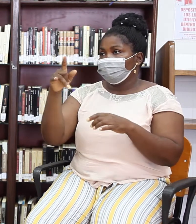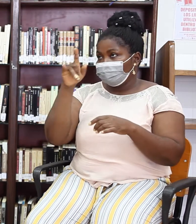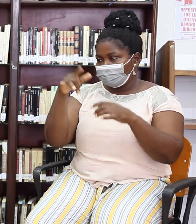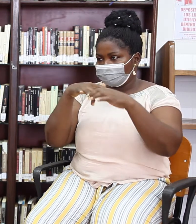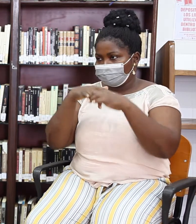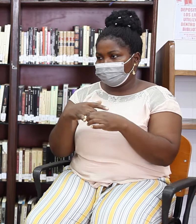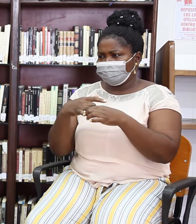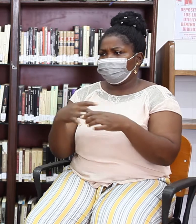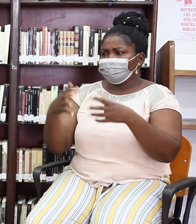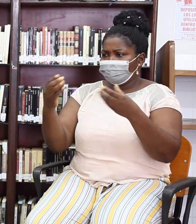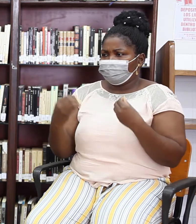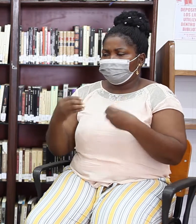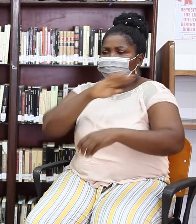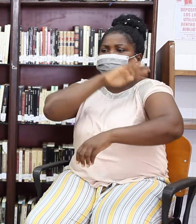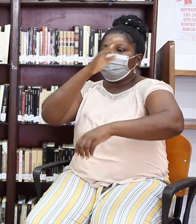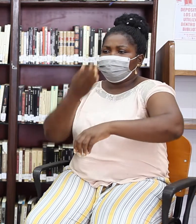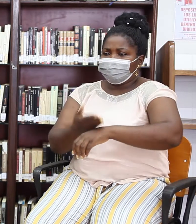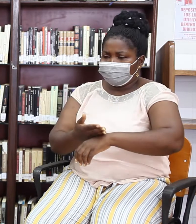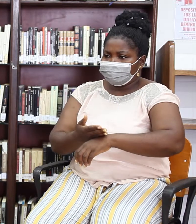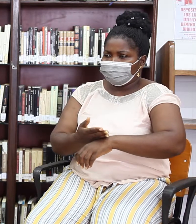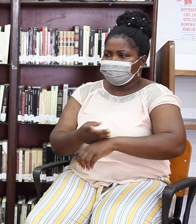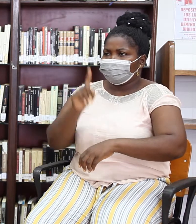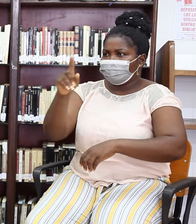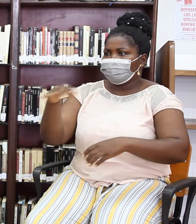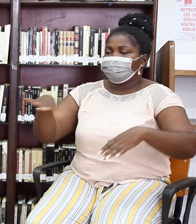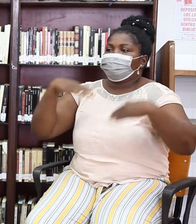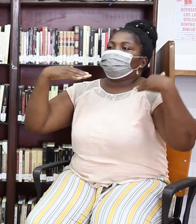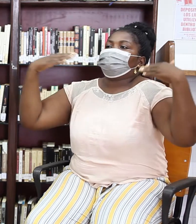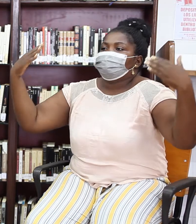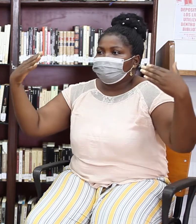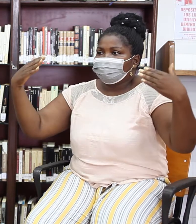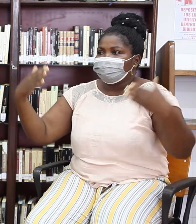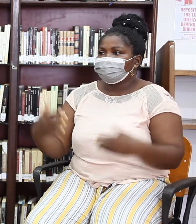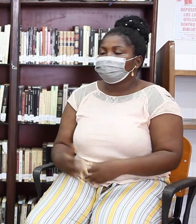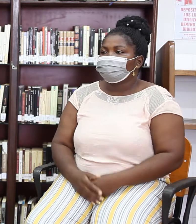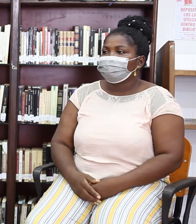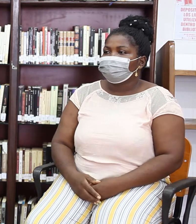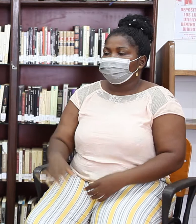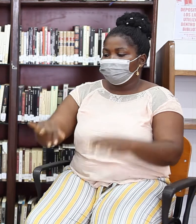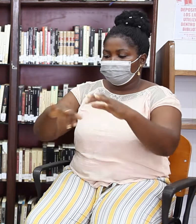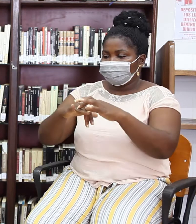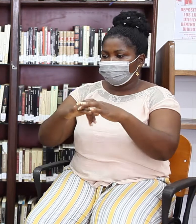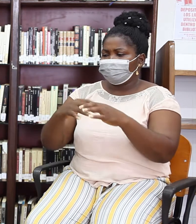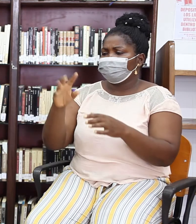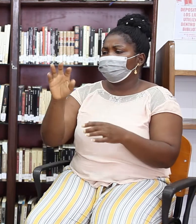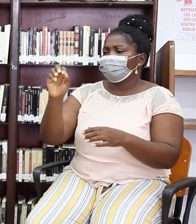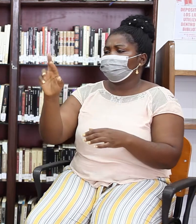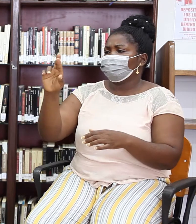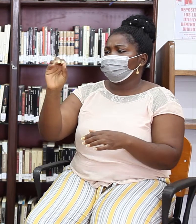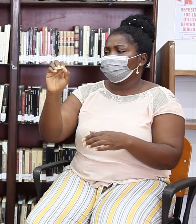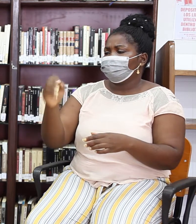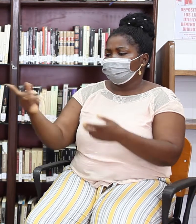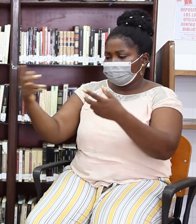anillo residía el poder de su grandeza. El anillo era de oro traído del